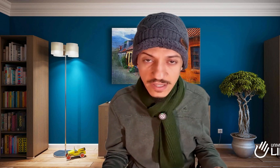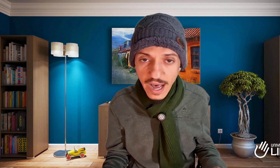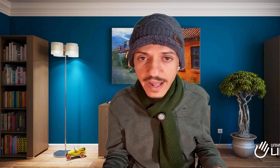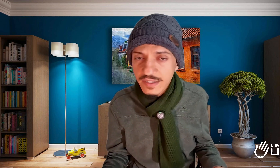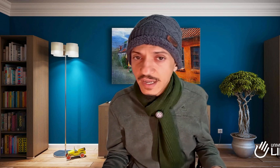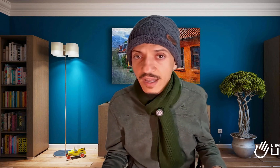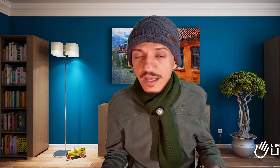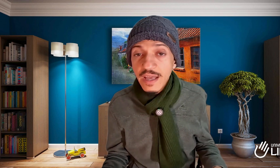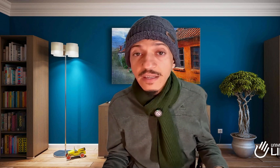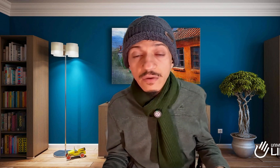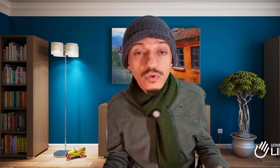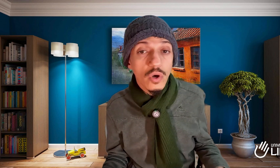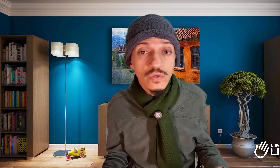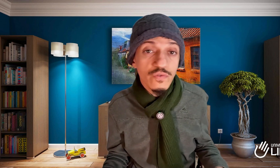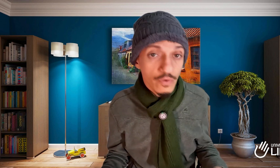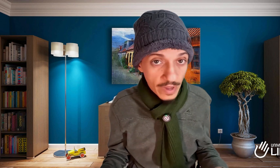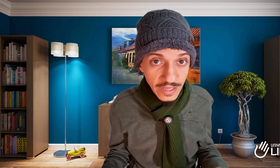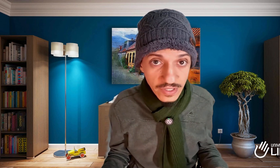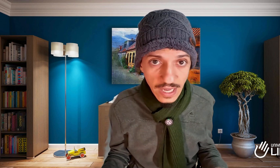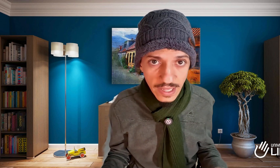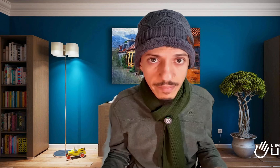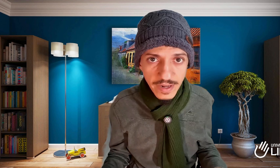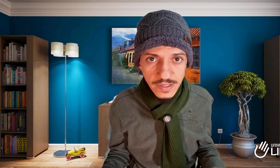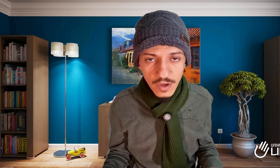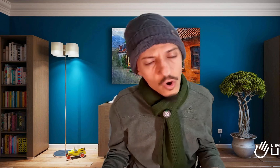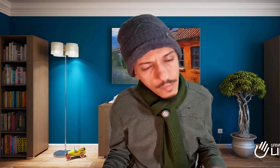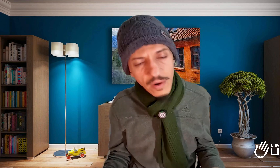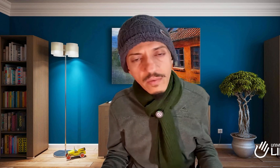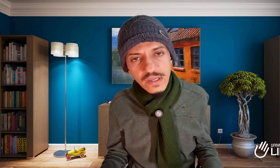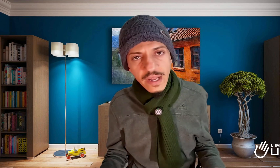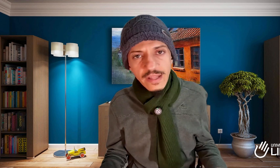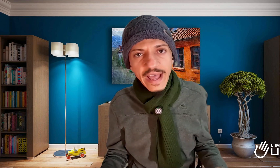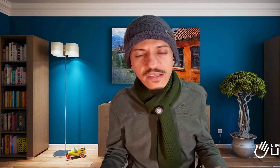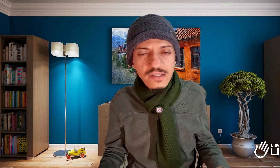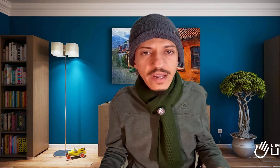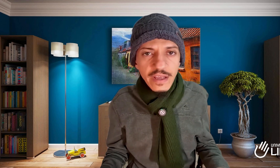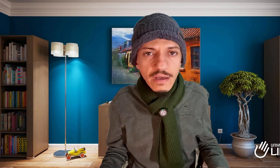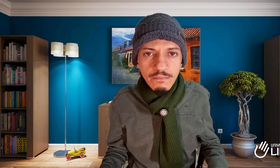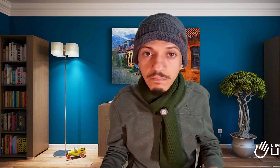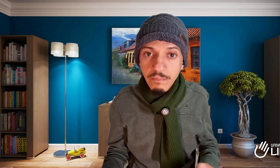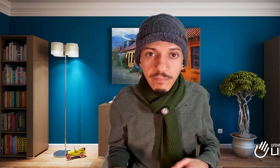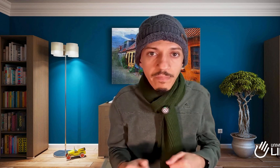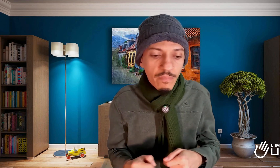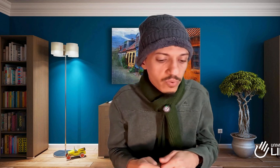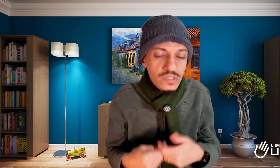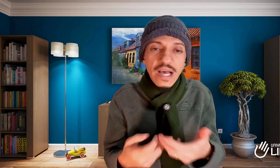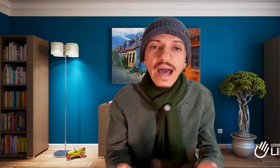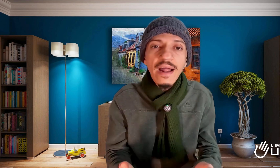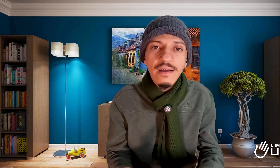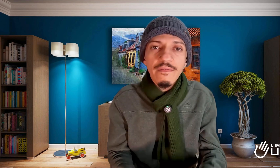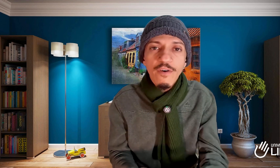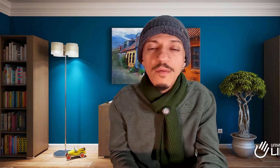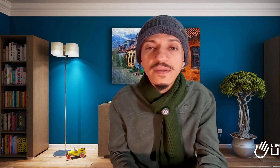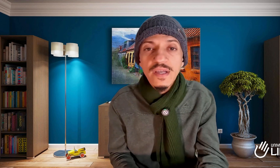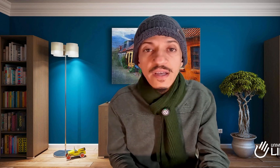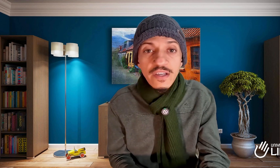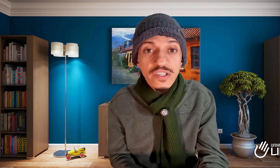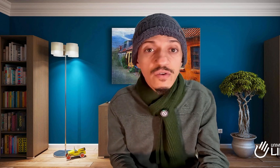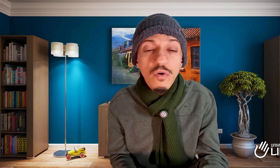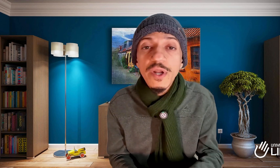etárias e eles são todos fluentes na Libras, uma estratégia seria buscar formas de se comunicar